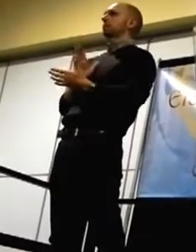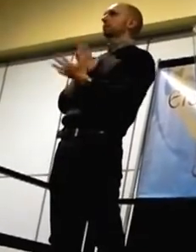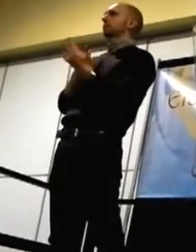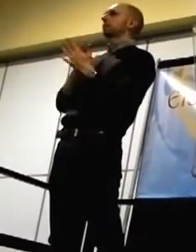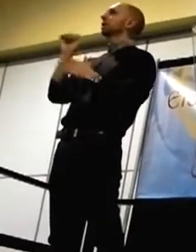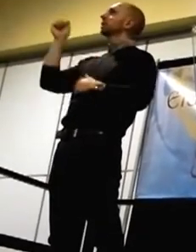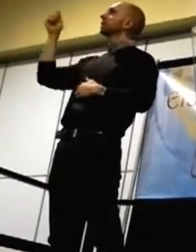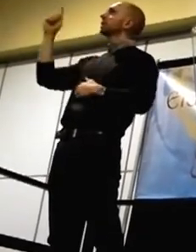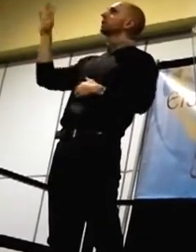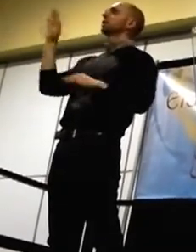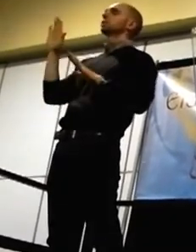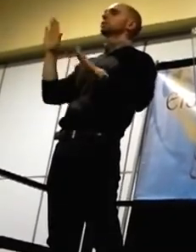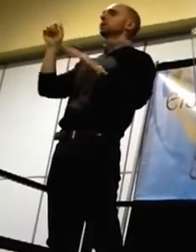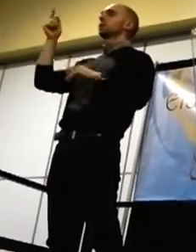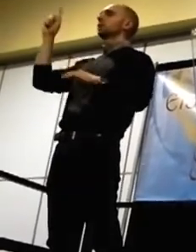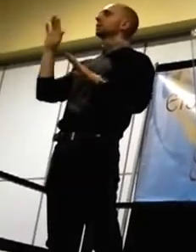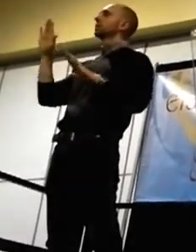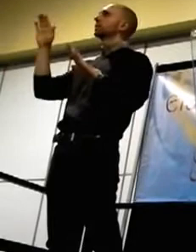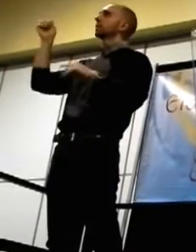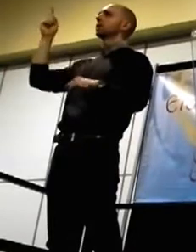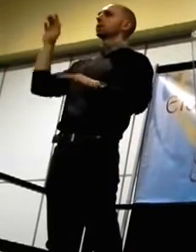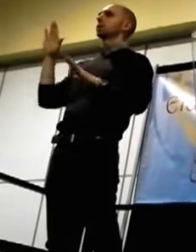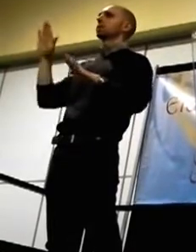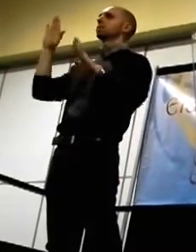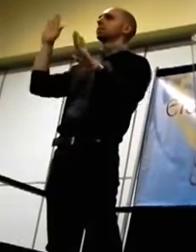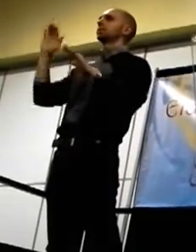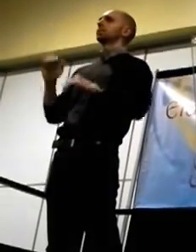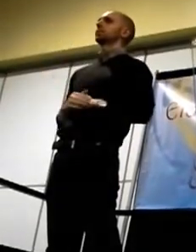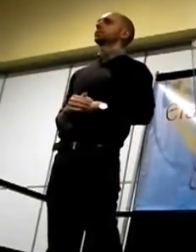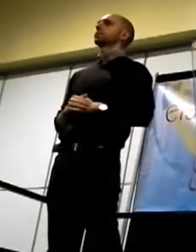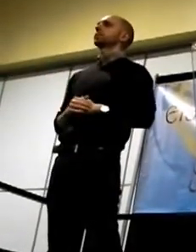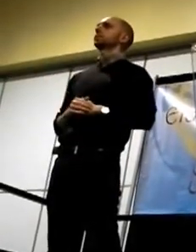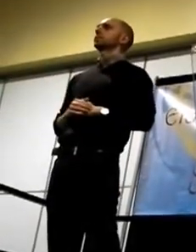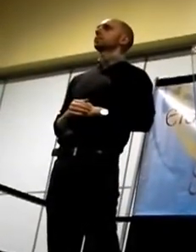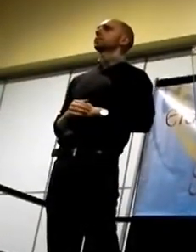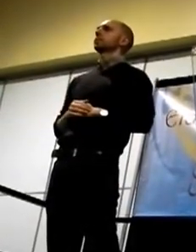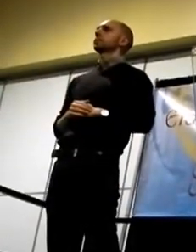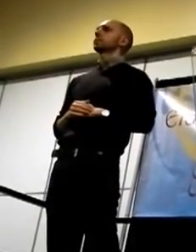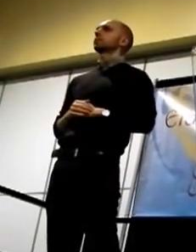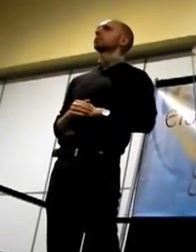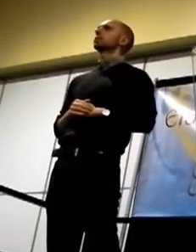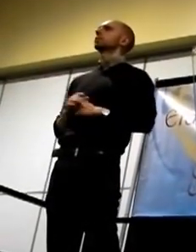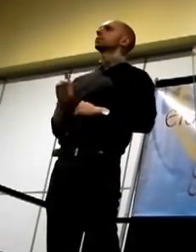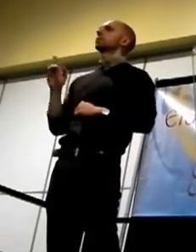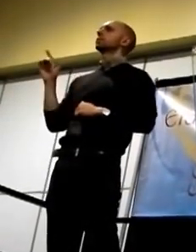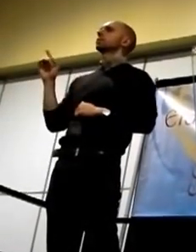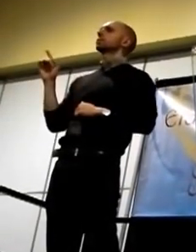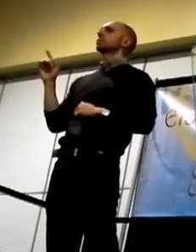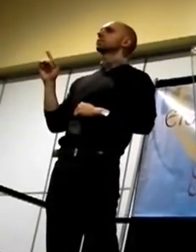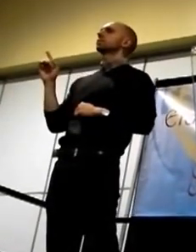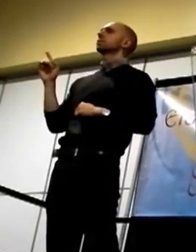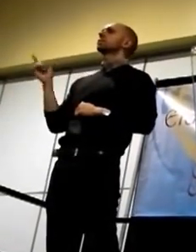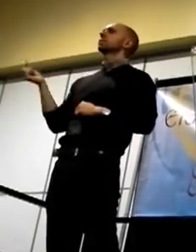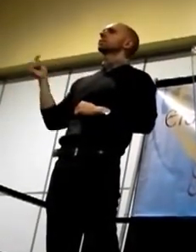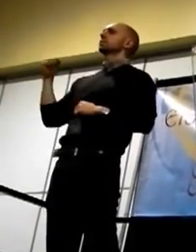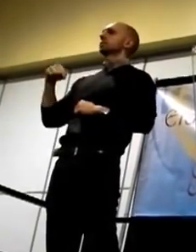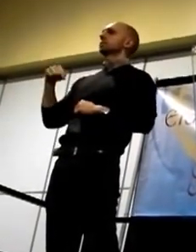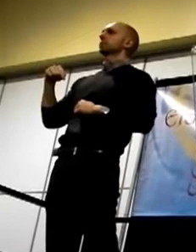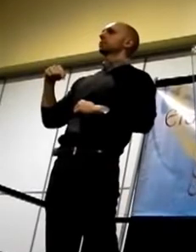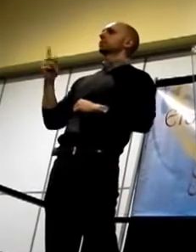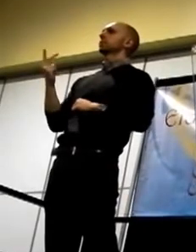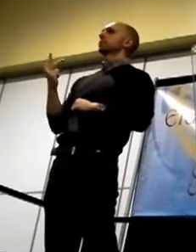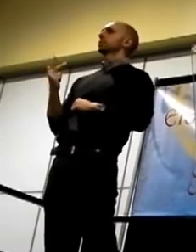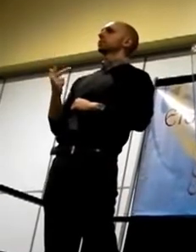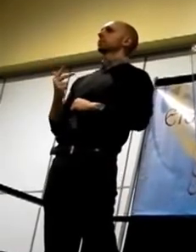أكبر الله أكبر الله أكبر ولله الحمد. The next coming 3 days or after this day are the days